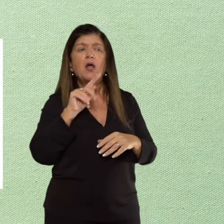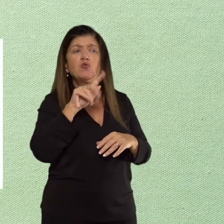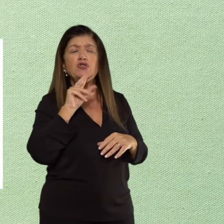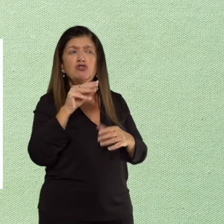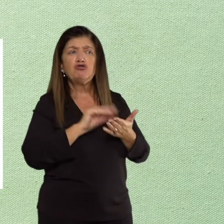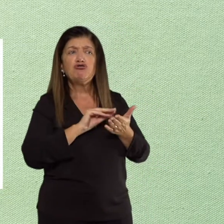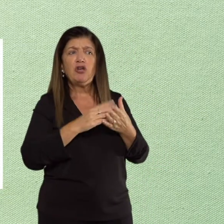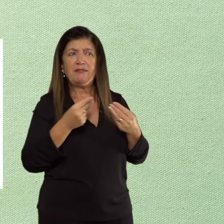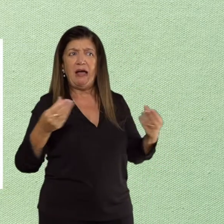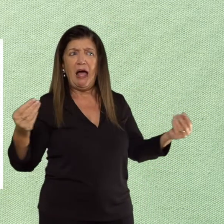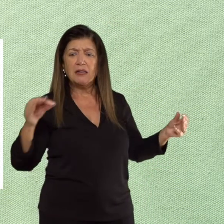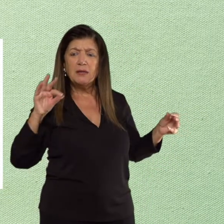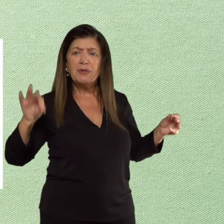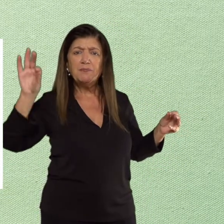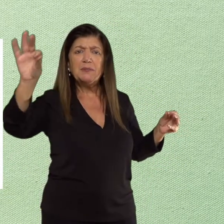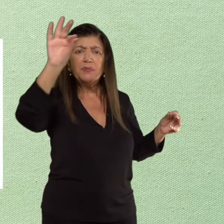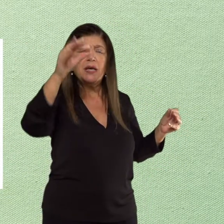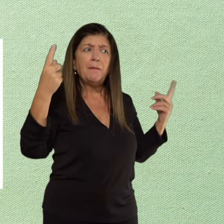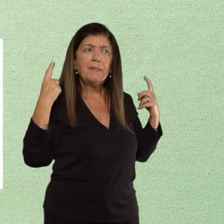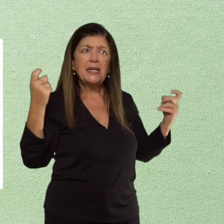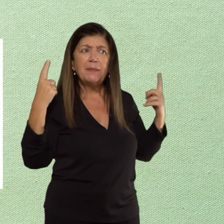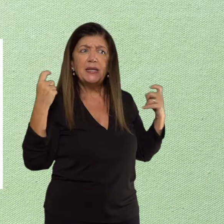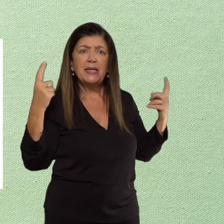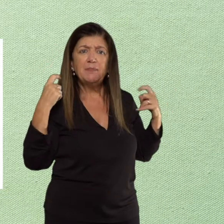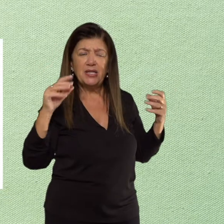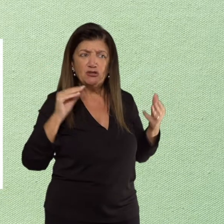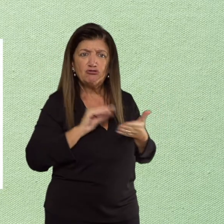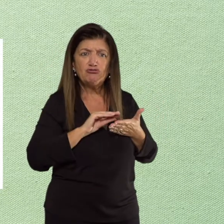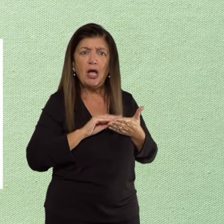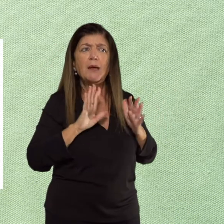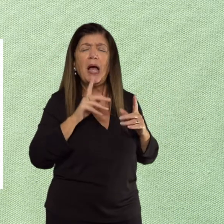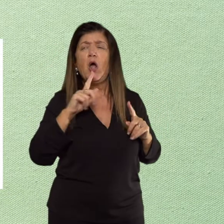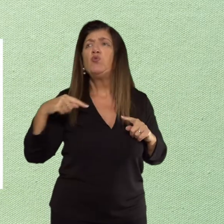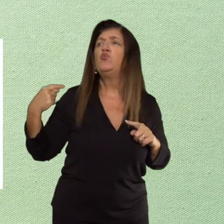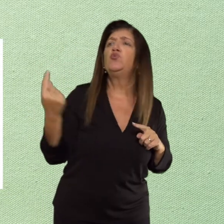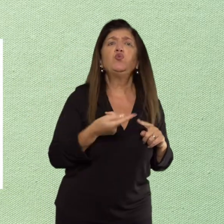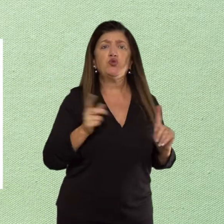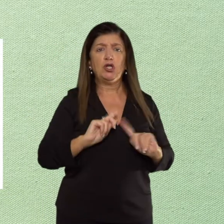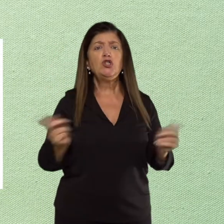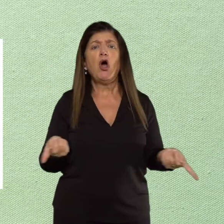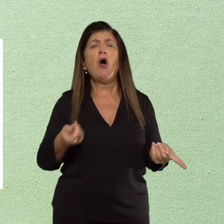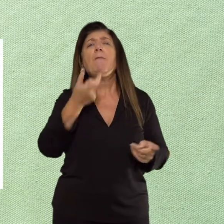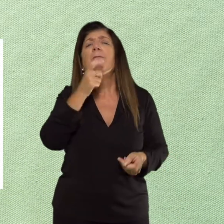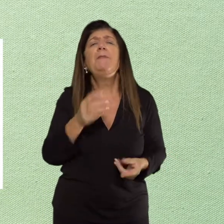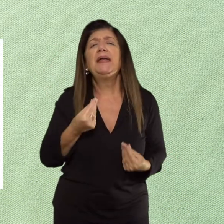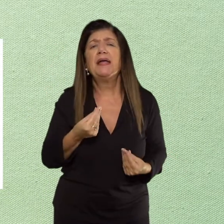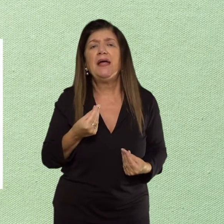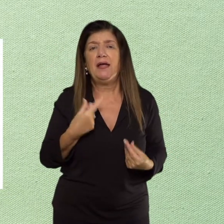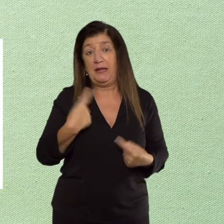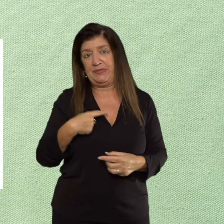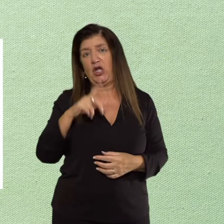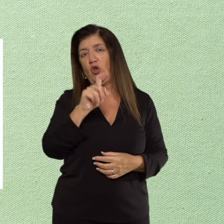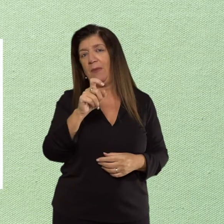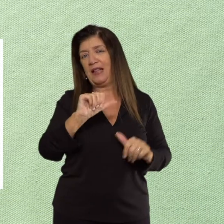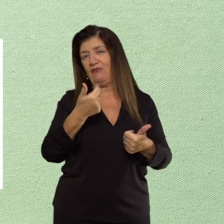acustici in determinati semafori, perché non in tutti? È una domanda un po' provocatoria. Ma non